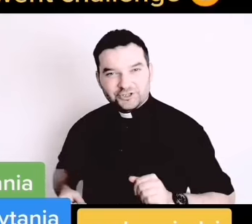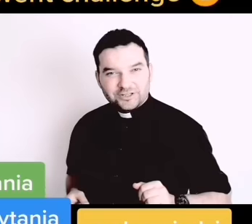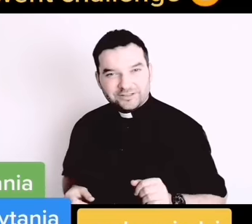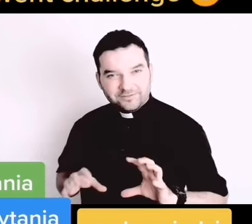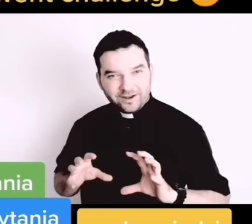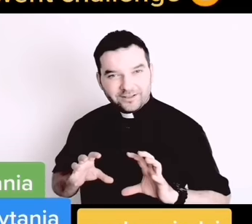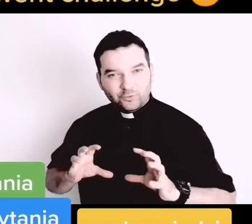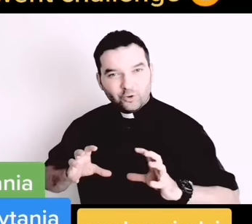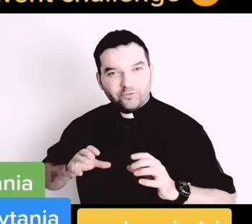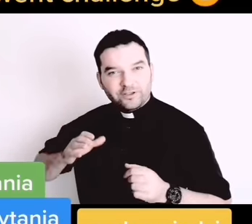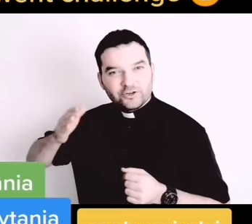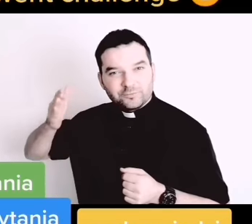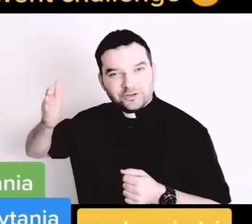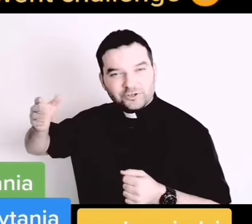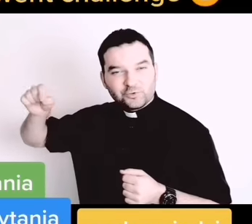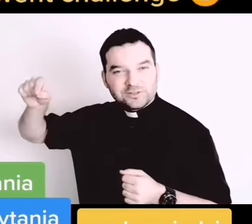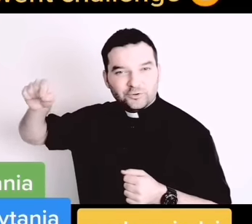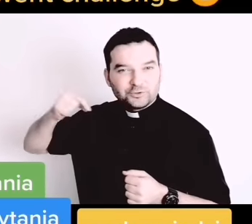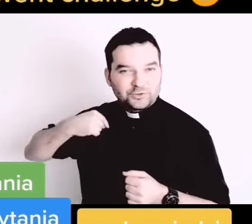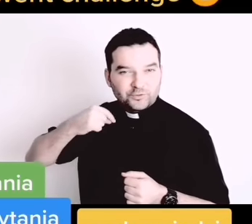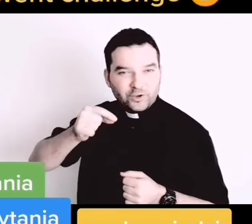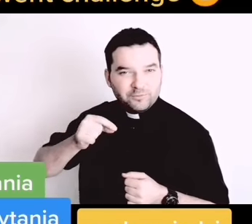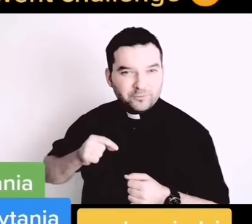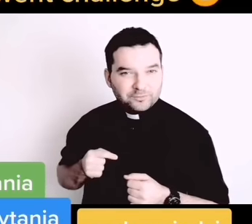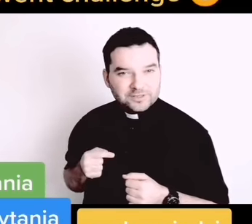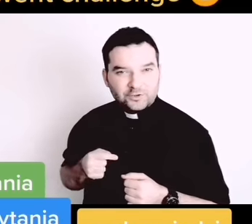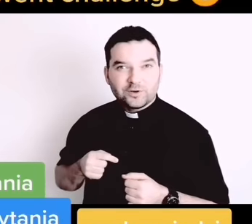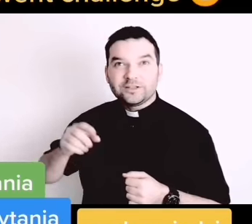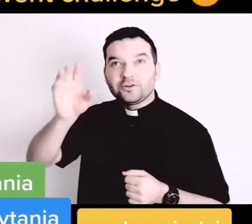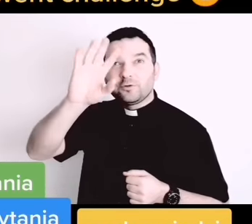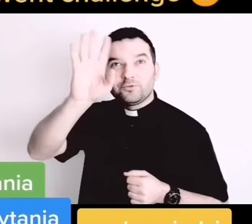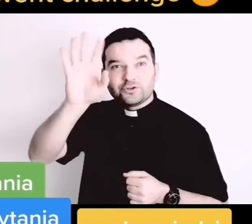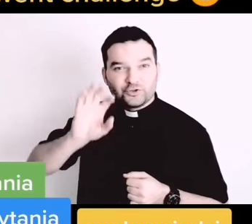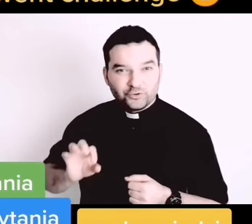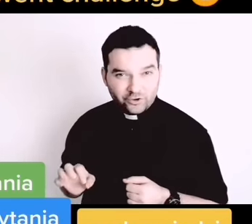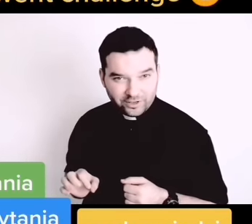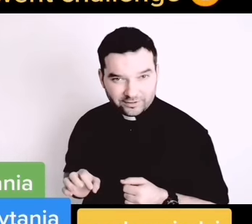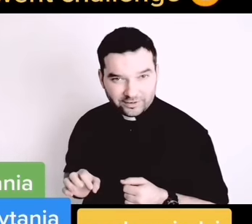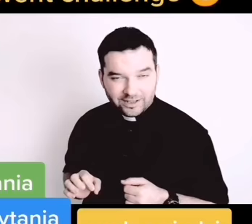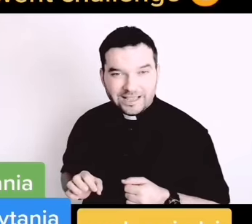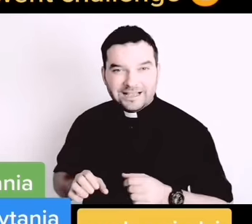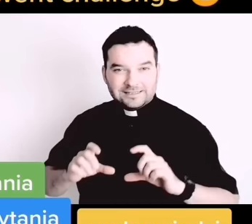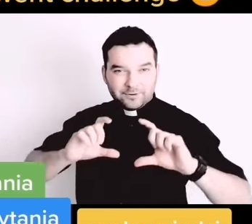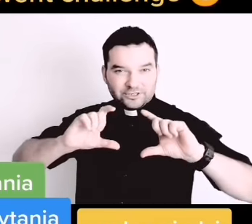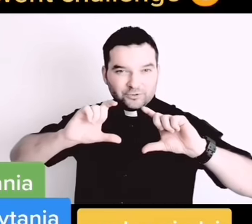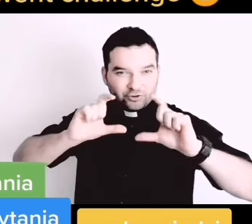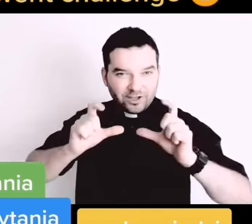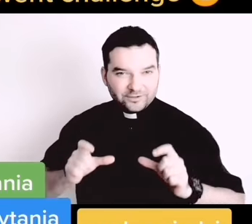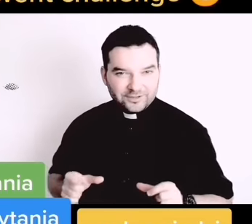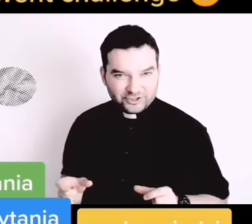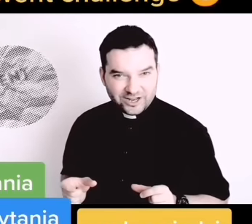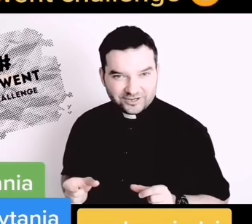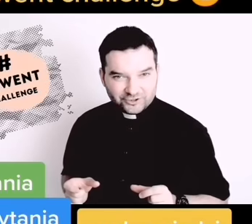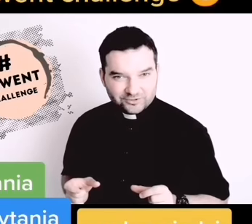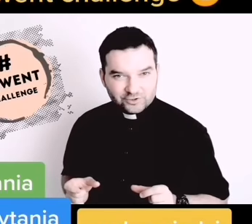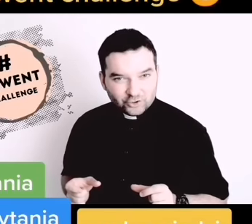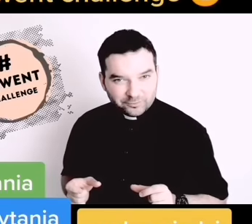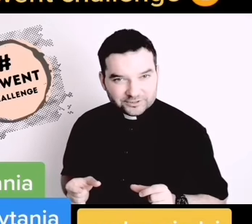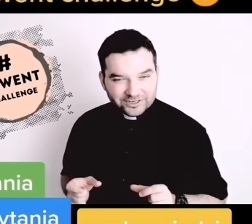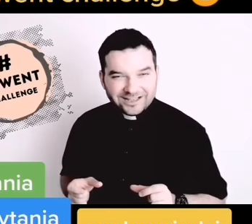24 dni walki duchowej, żeby Chrystus narodził się w Twoim i w moim sercu, a nie tylko były czyściutkie okienka. Zapraszam Cię do Advent Challenge. Co to będzie?